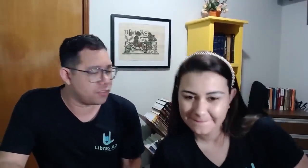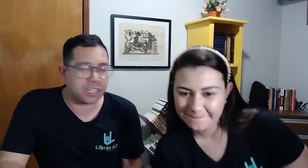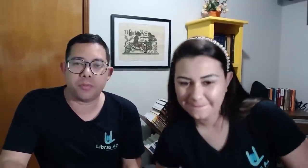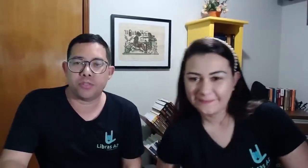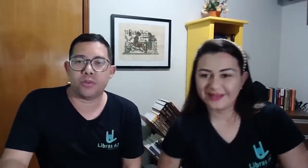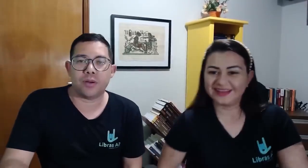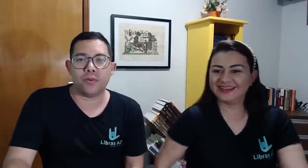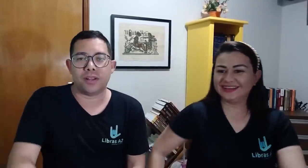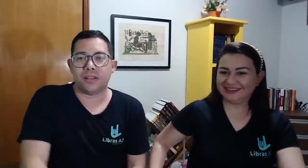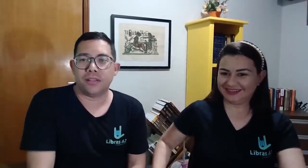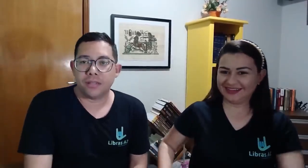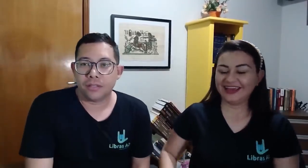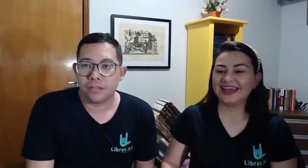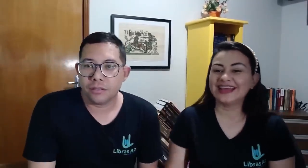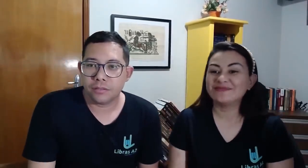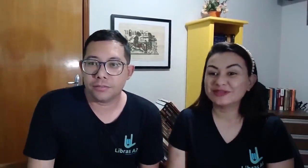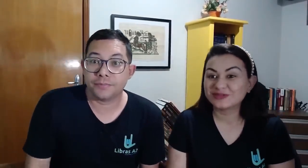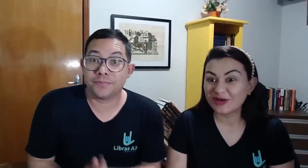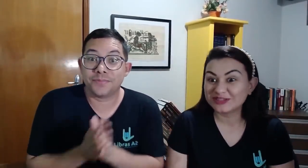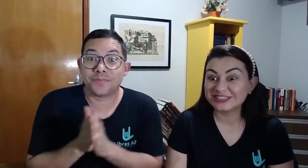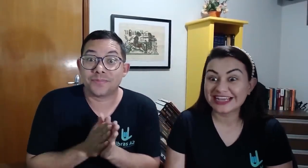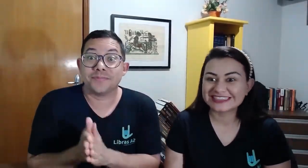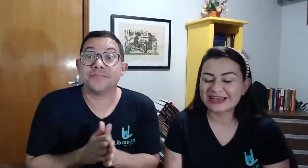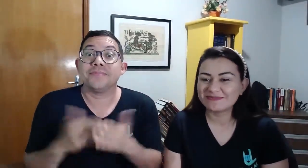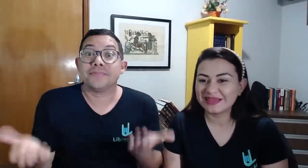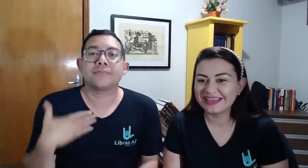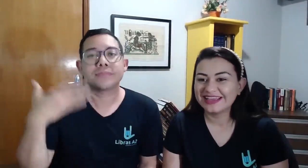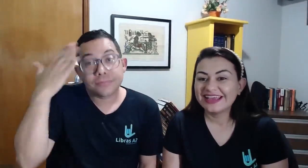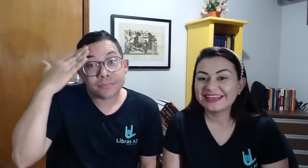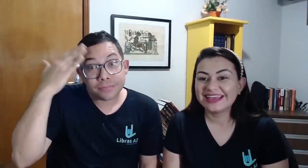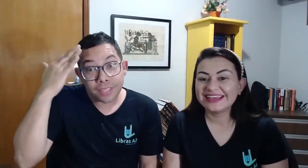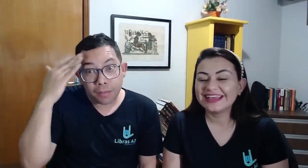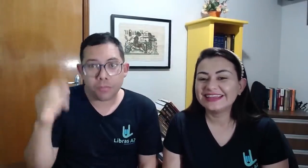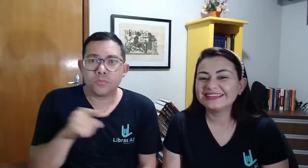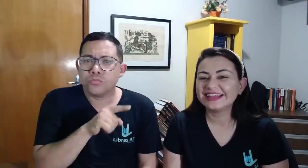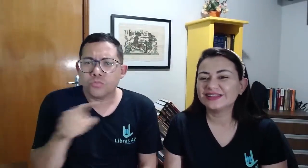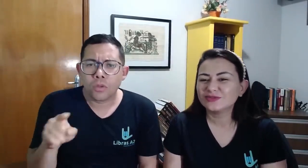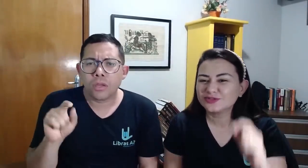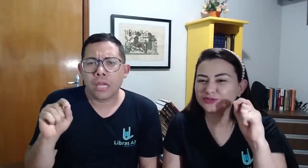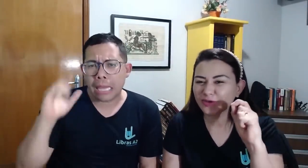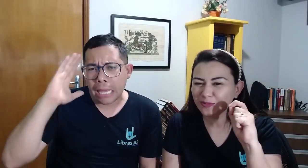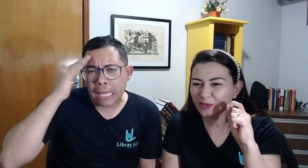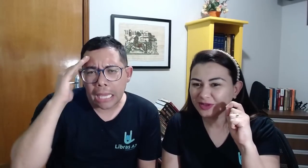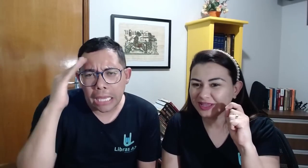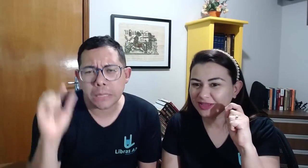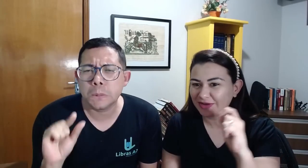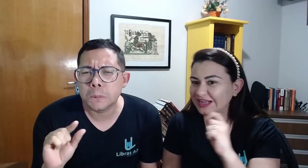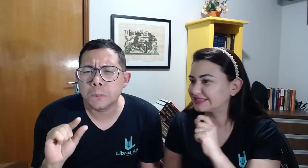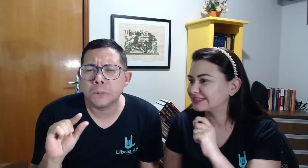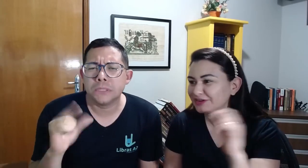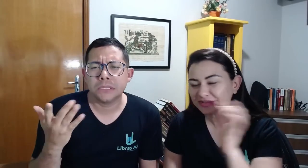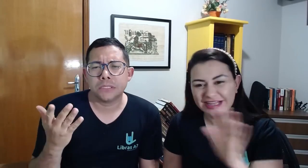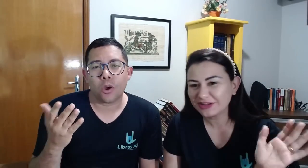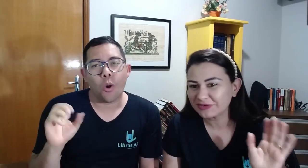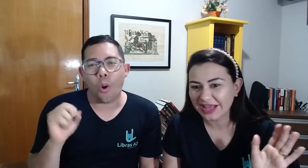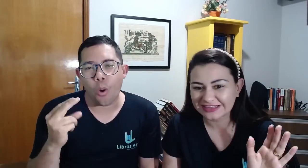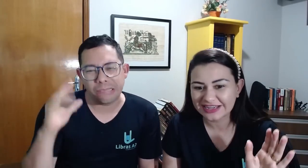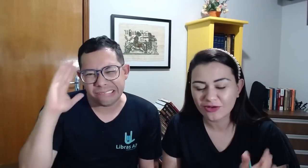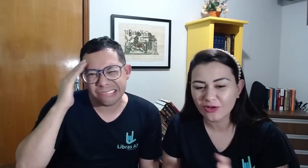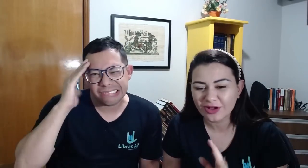faz pro pessoal agora? E aí, pessoal, a gente quer saber quem aí entendeu só um pouquinho, aliás, quem não entendeu nada, né? Coloca aí,